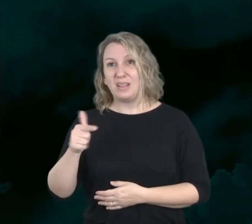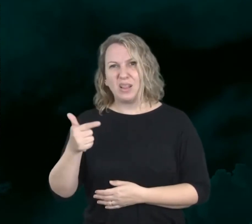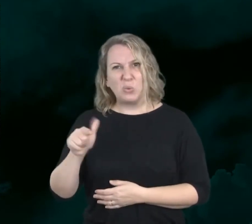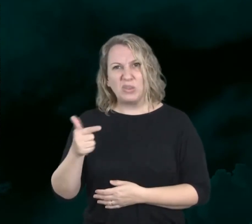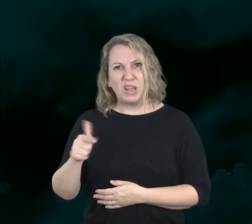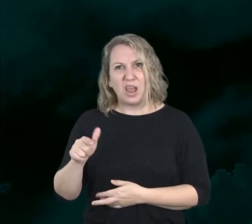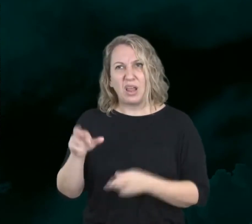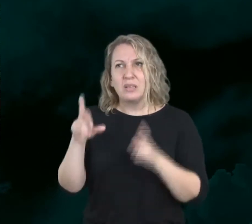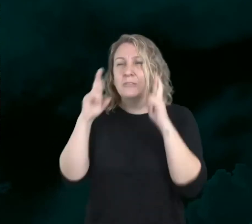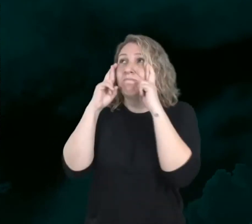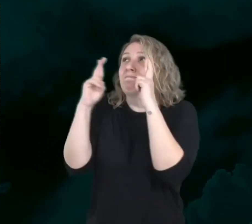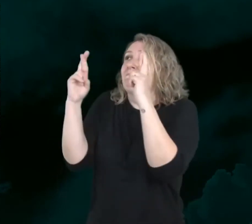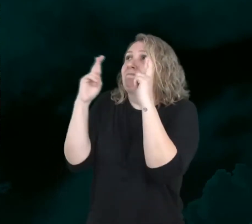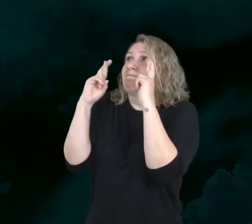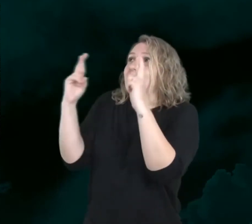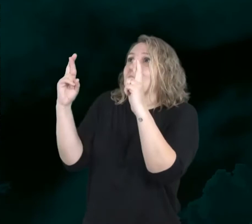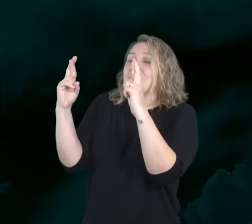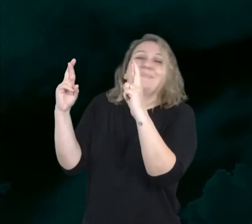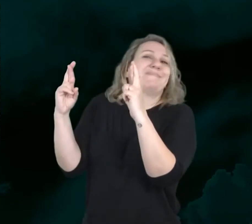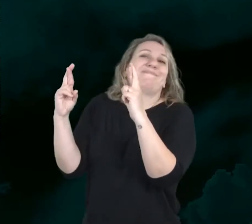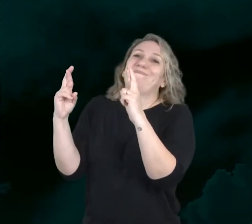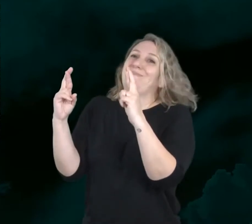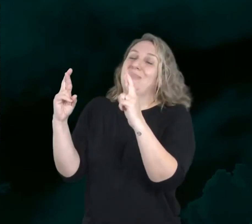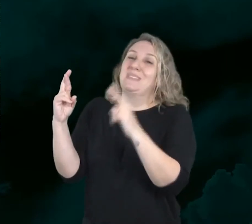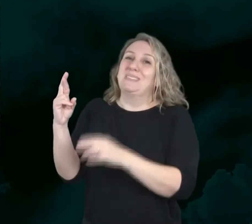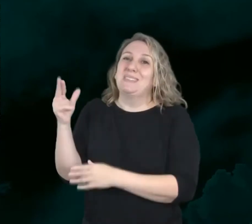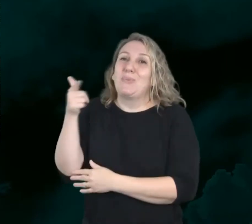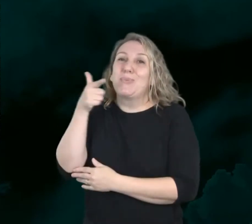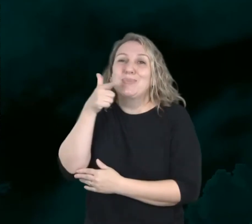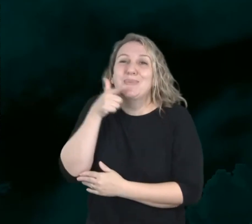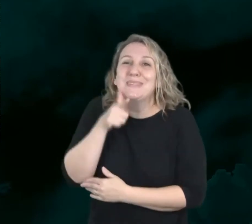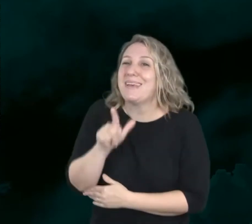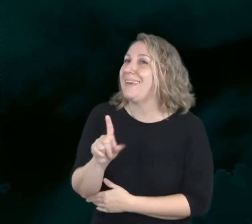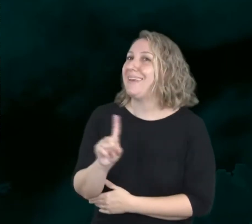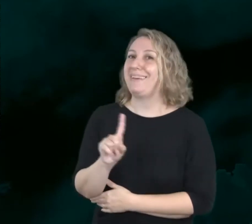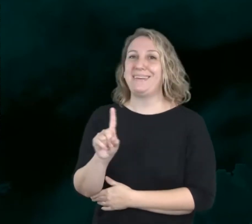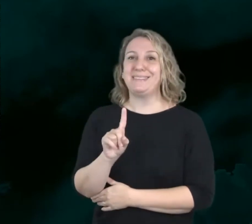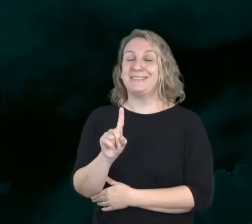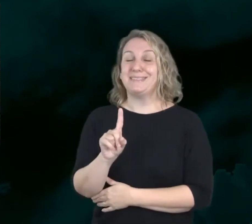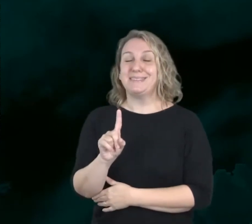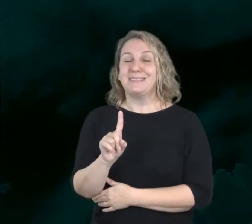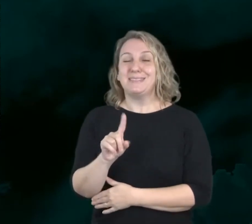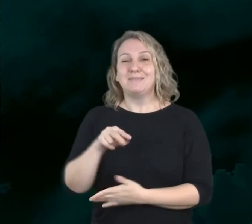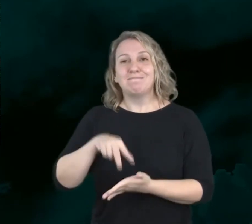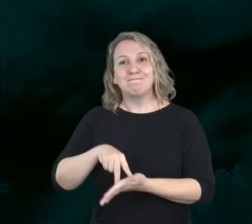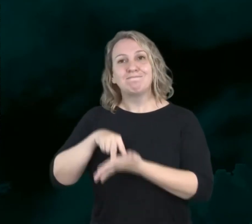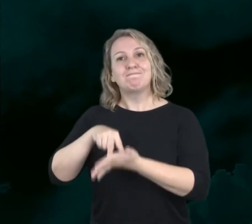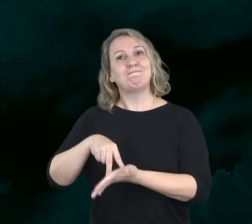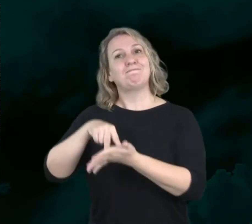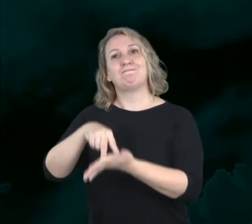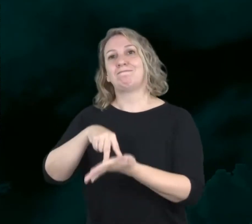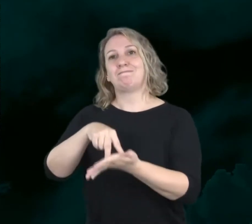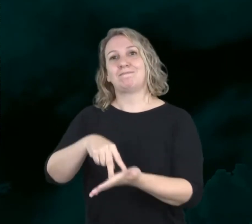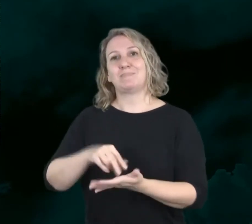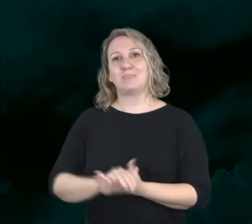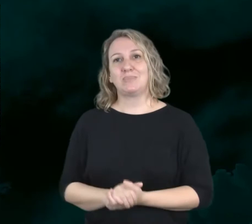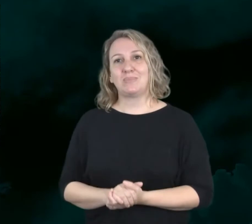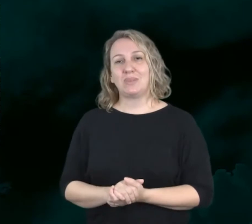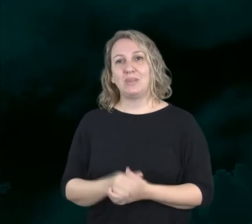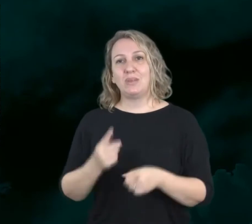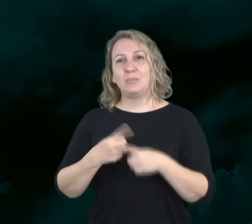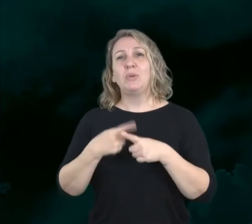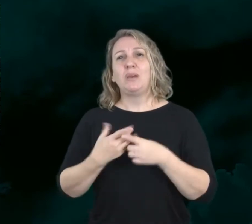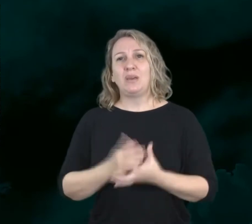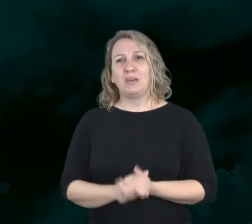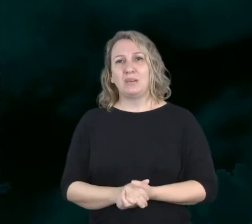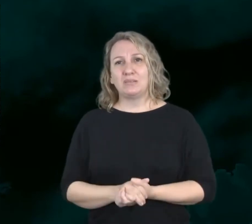você não persevera. Qualquer homem que não tenha esperança, ele na verdade ele não